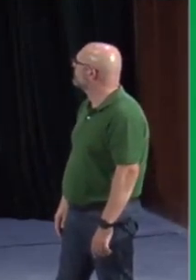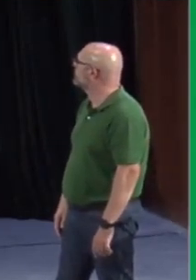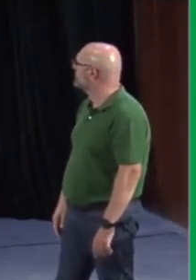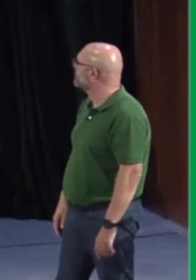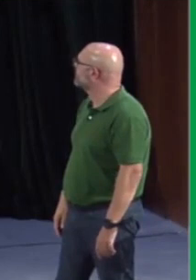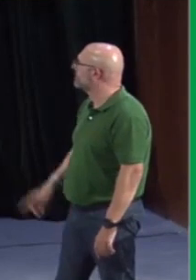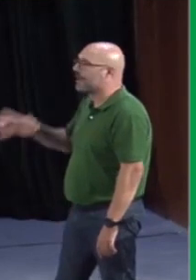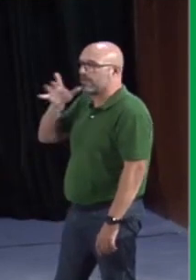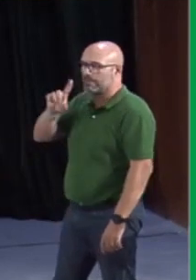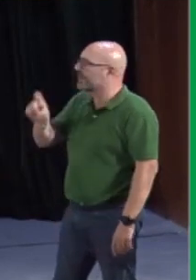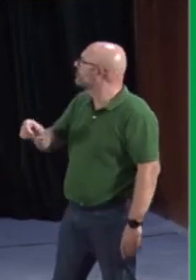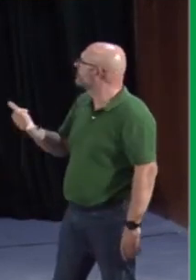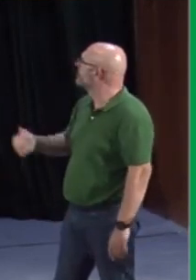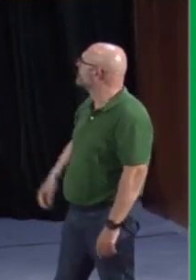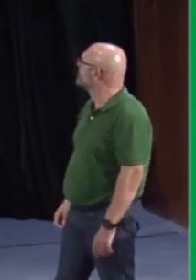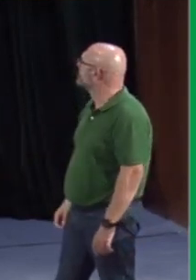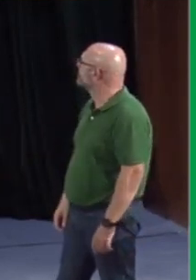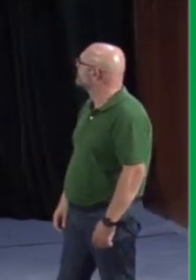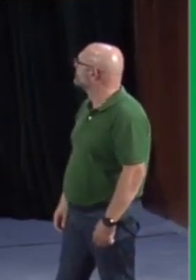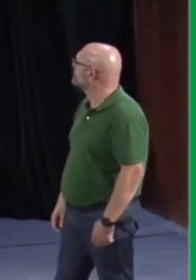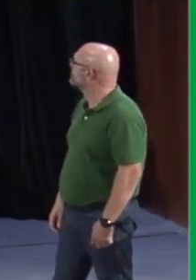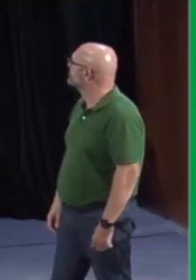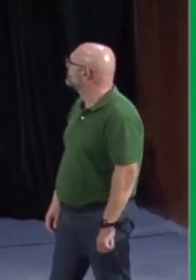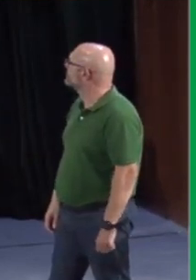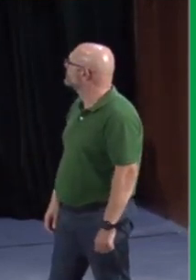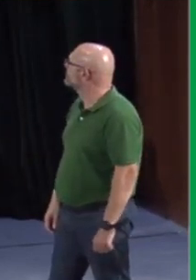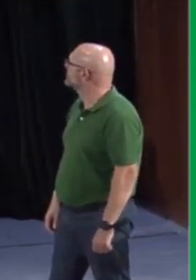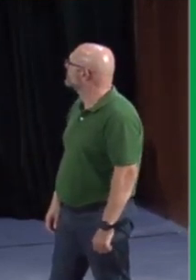Y la pregunta que está formulada también en lengua de signos.